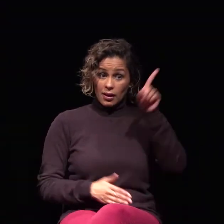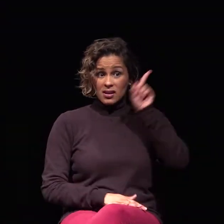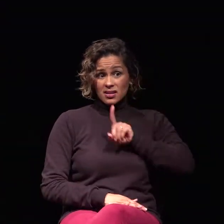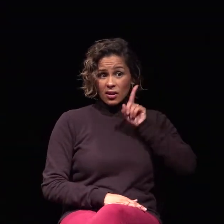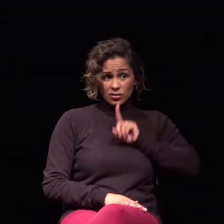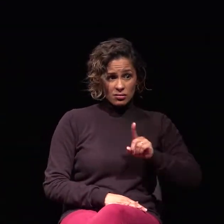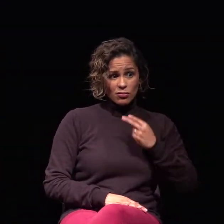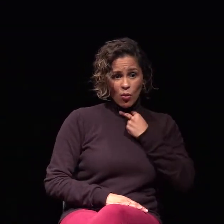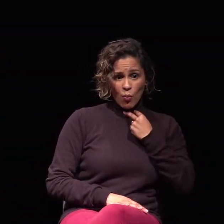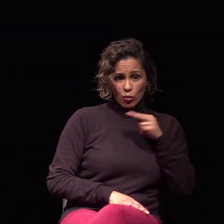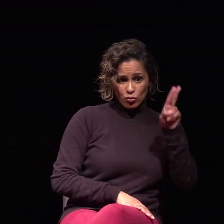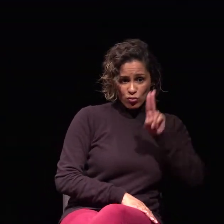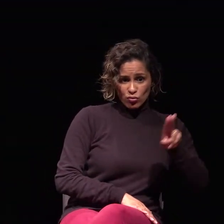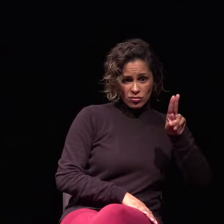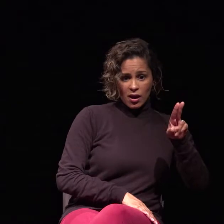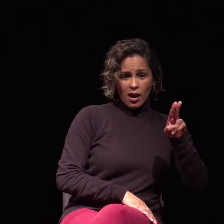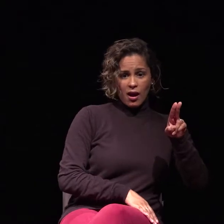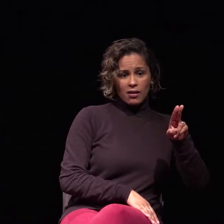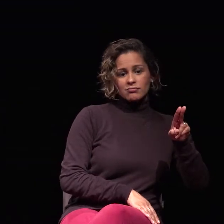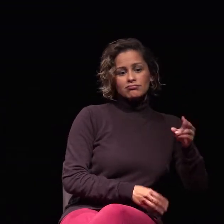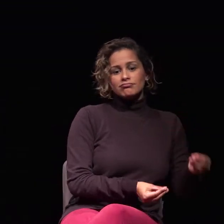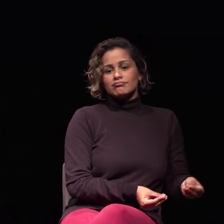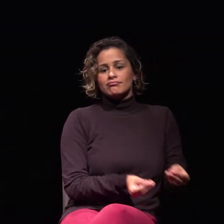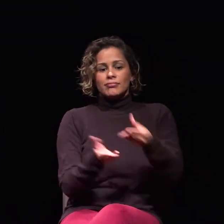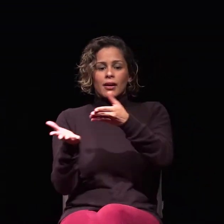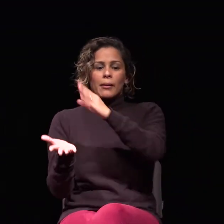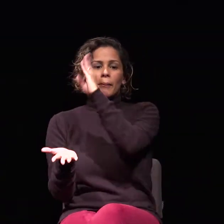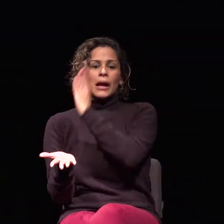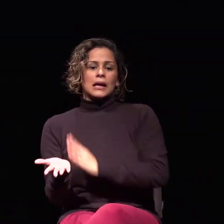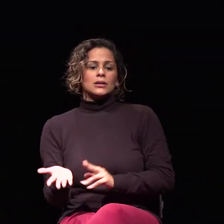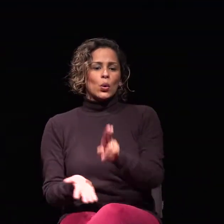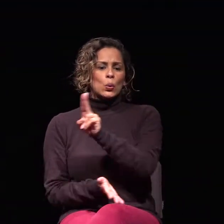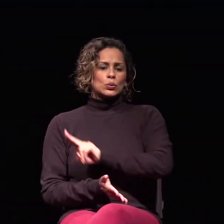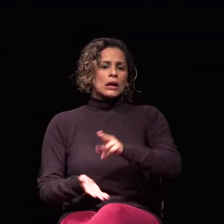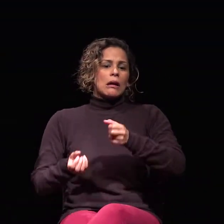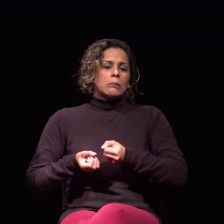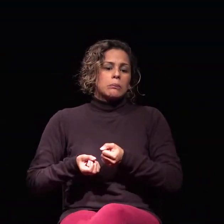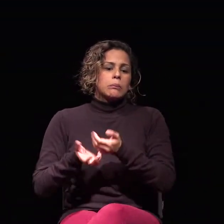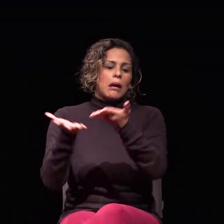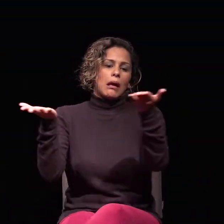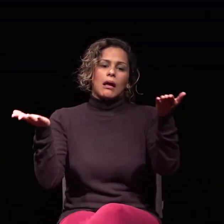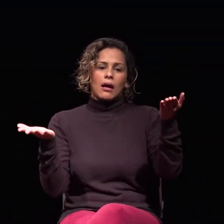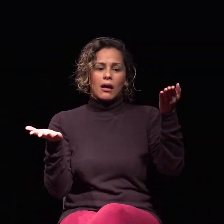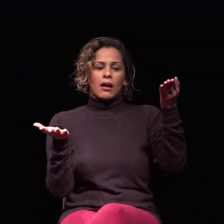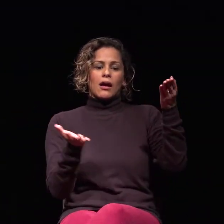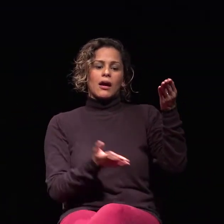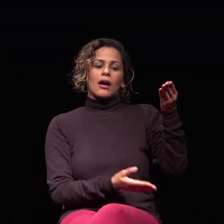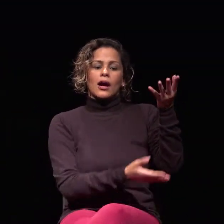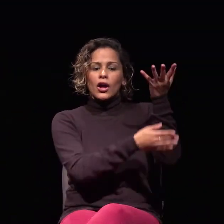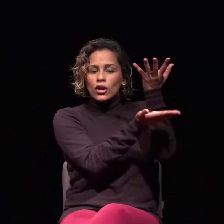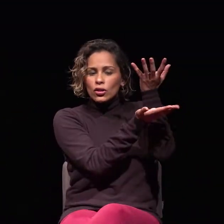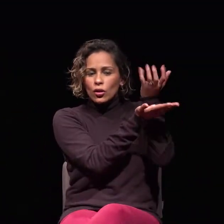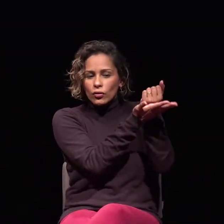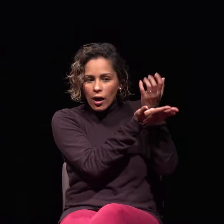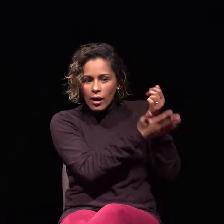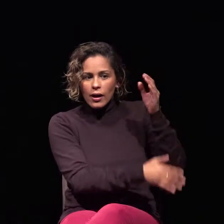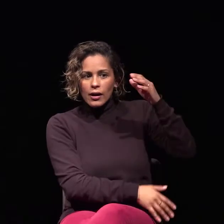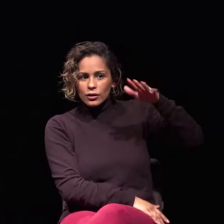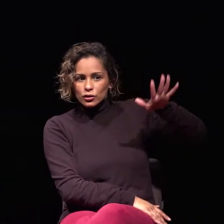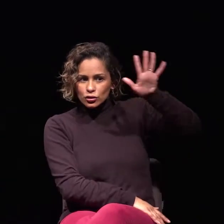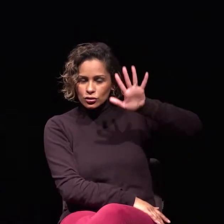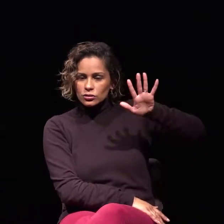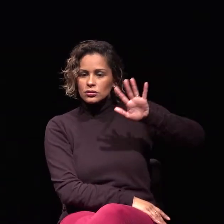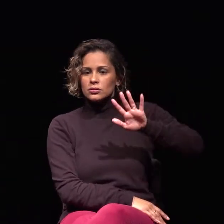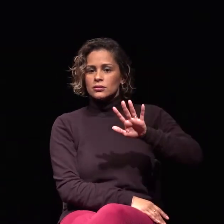transferidas para cá, eram trazidas para cá e se usava em massa no Nordeste, e até, que é o